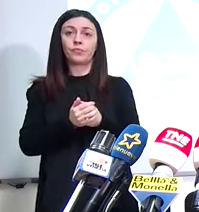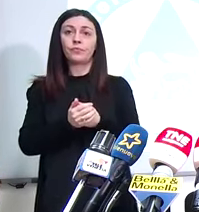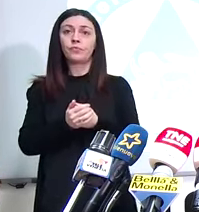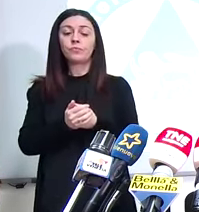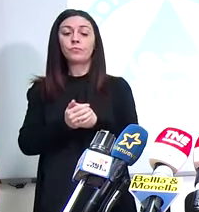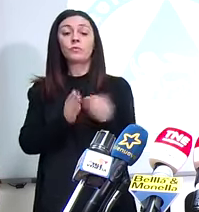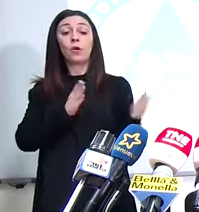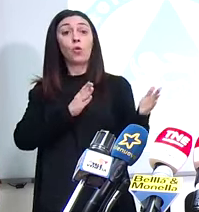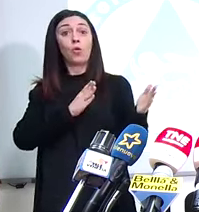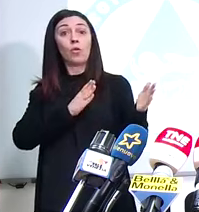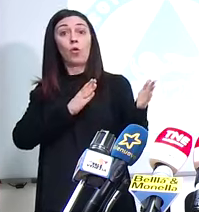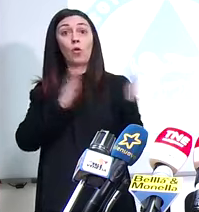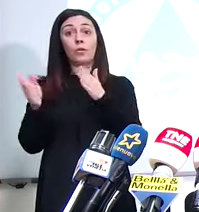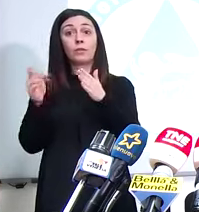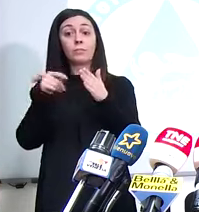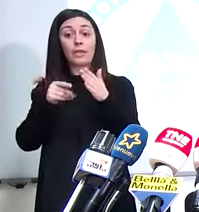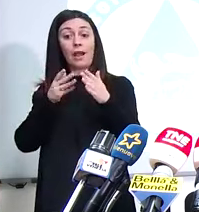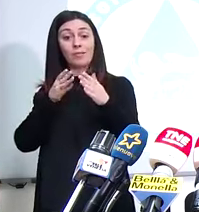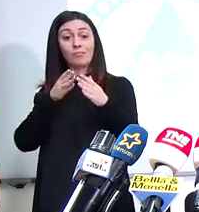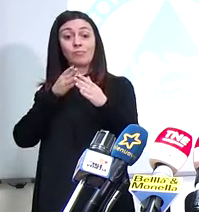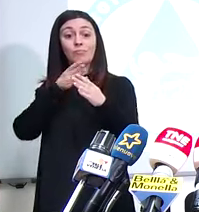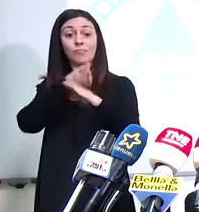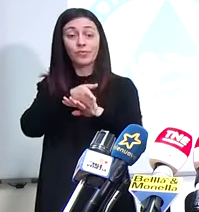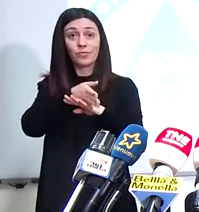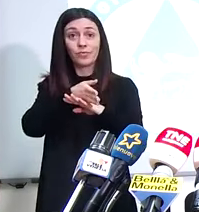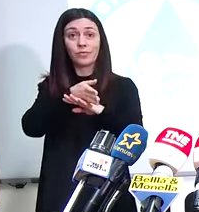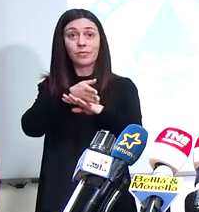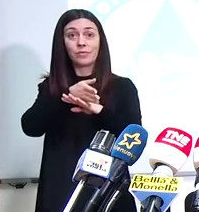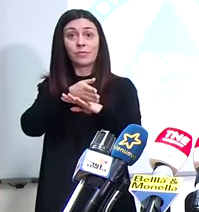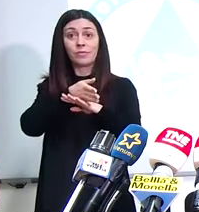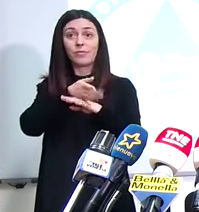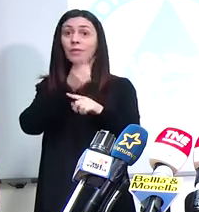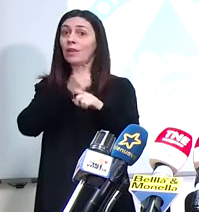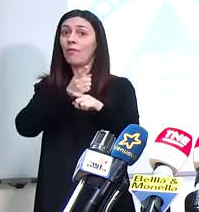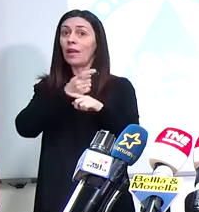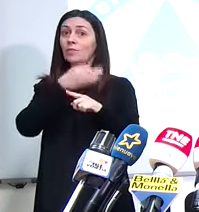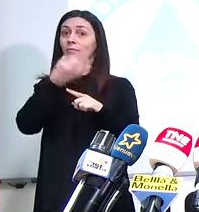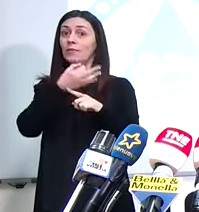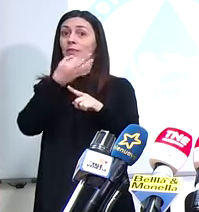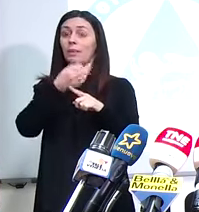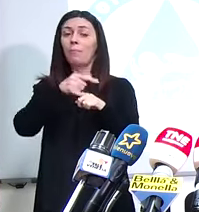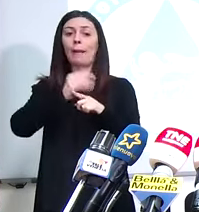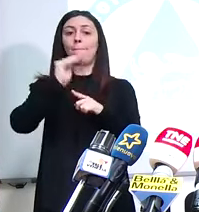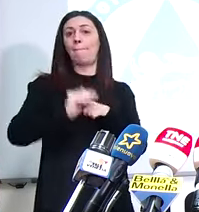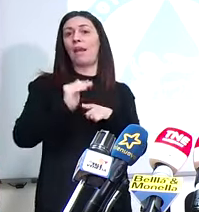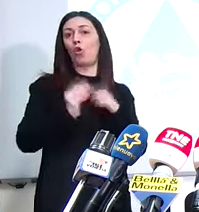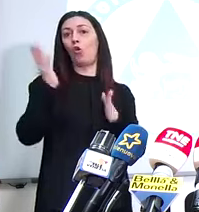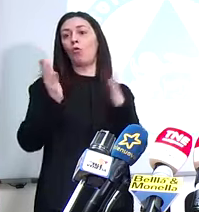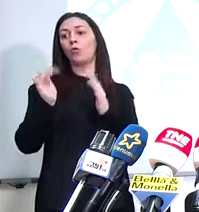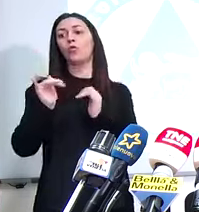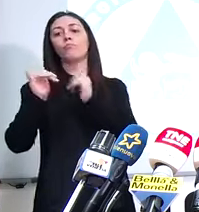e sulle dimissioni perché a quel punto vedersi torna su e